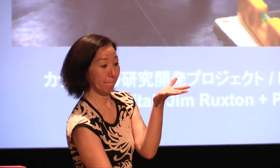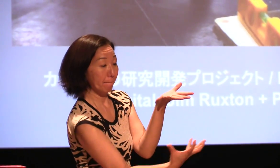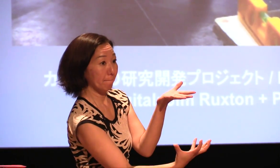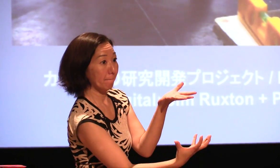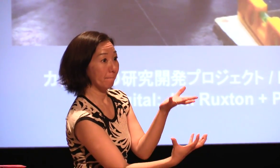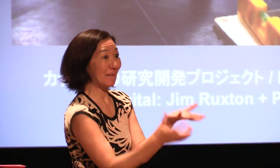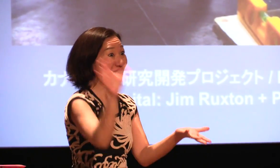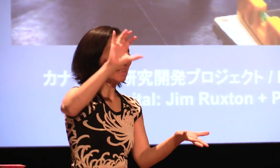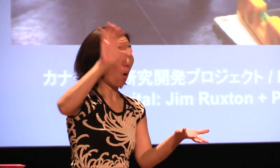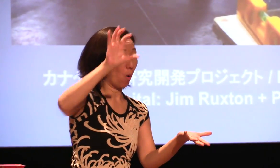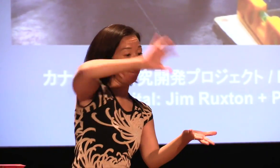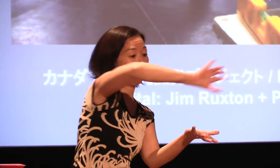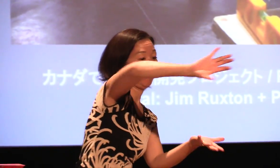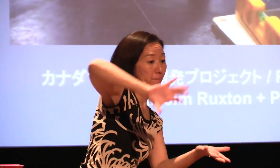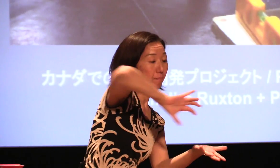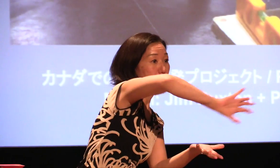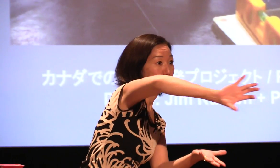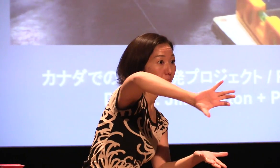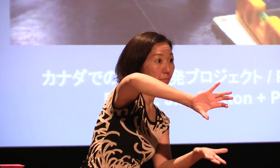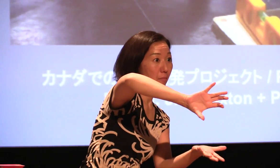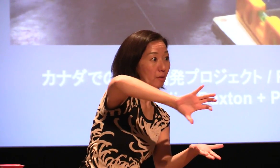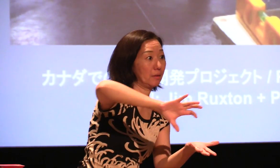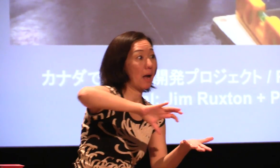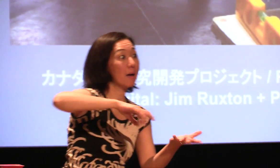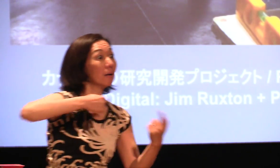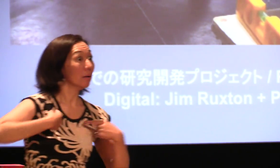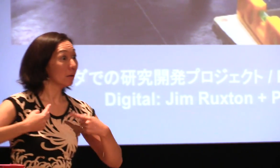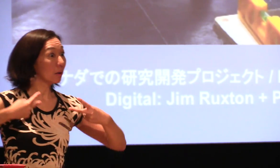鉄板のところに塩をまきまして